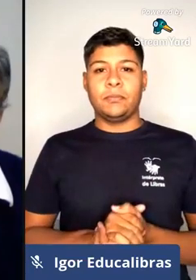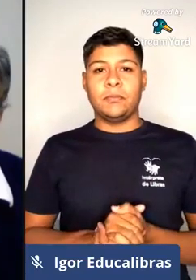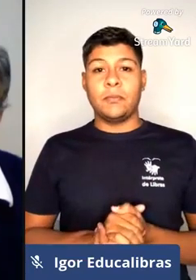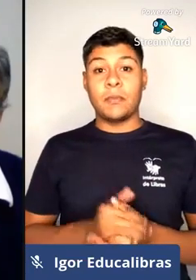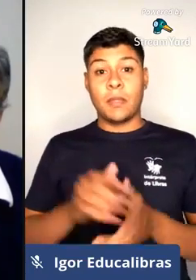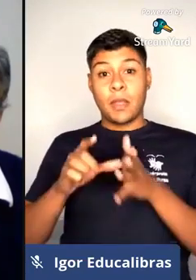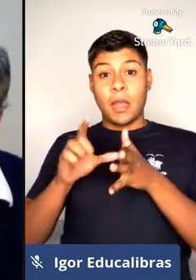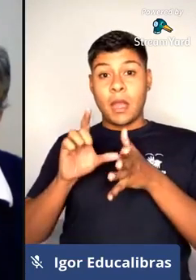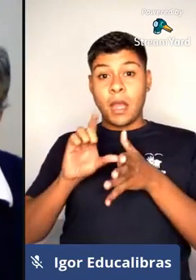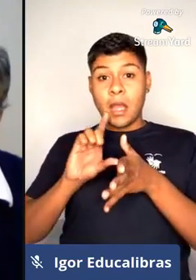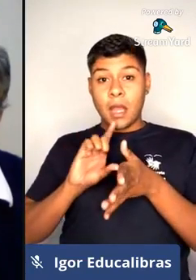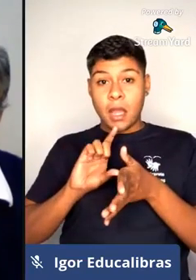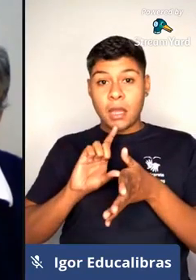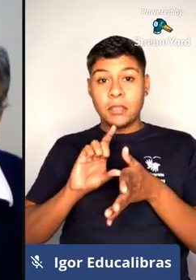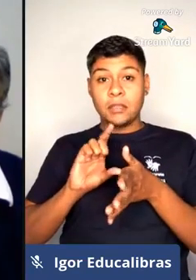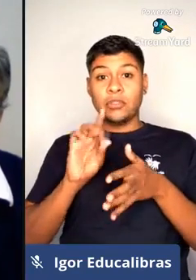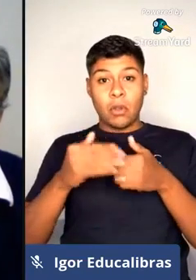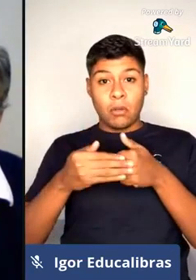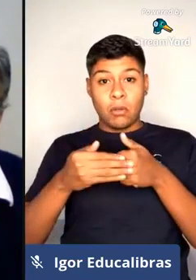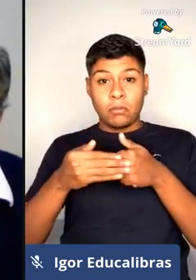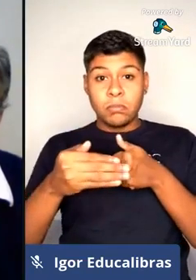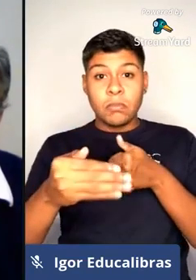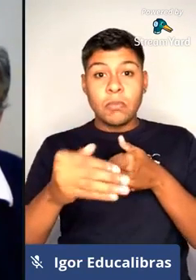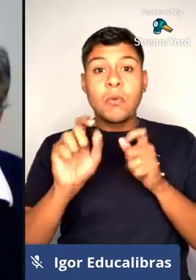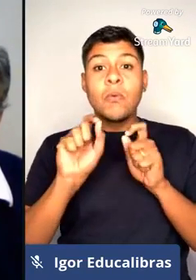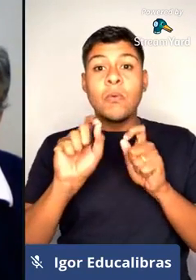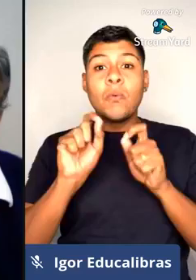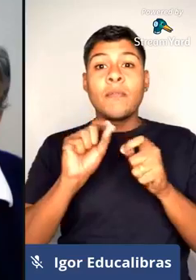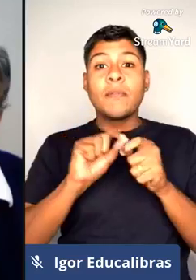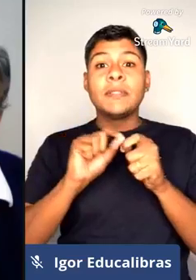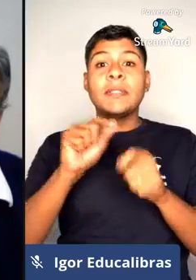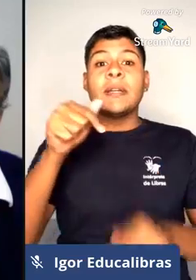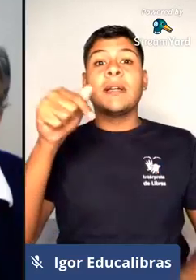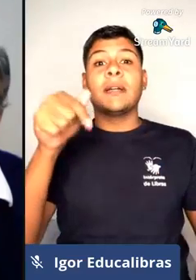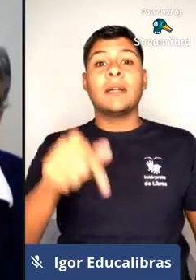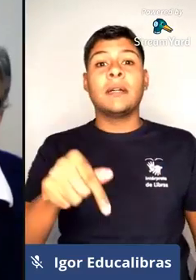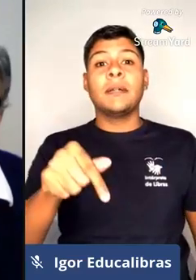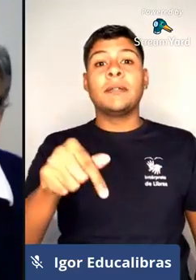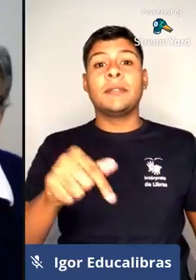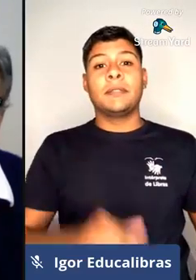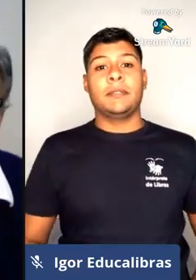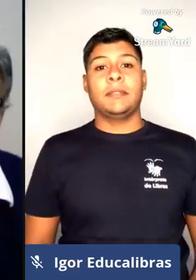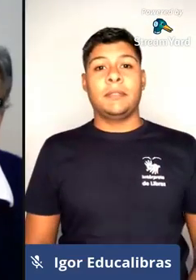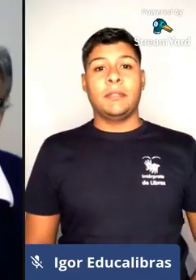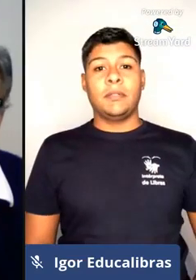só vou dar uma introdução do que nós estamos fazendo aqui. Certo?